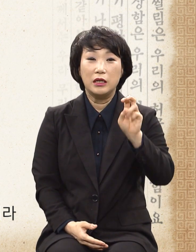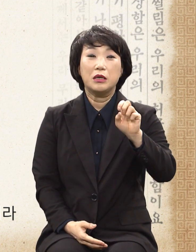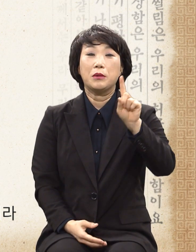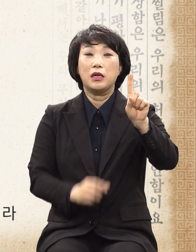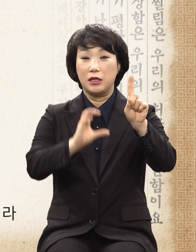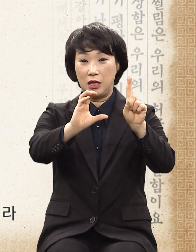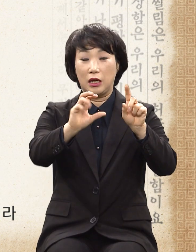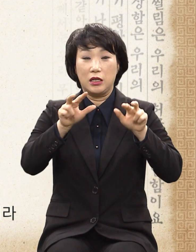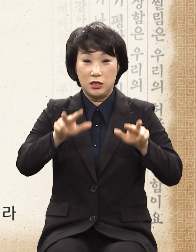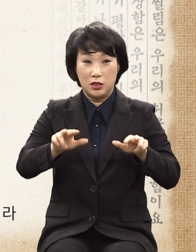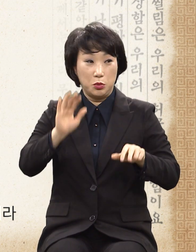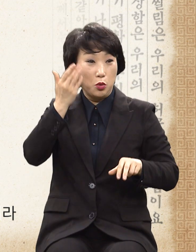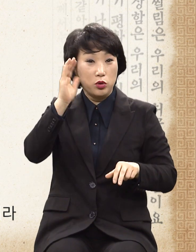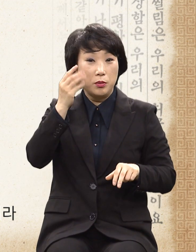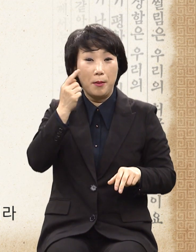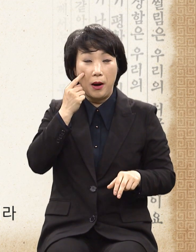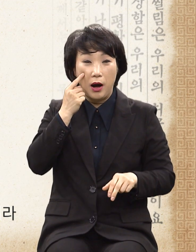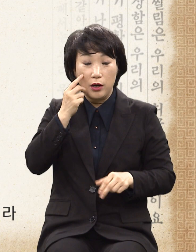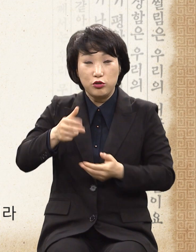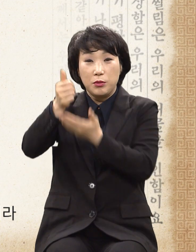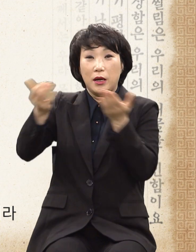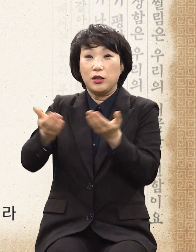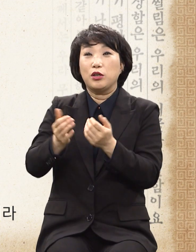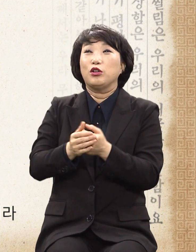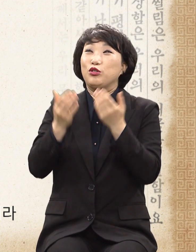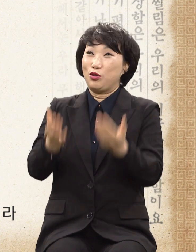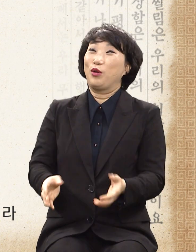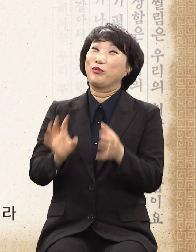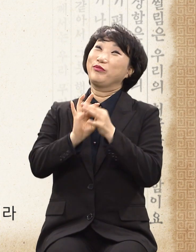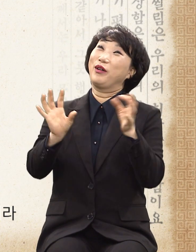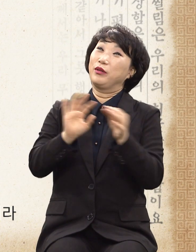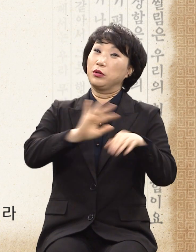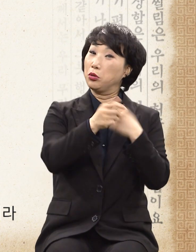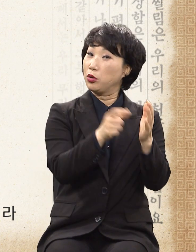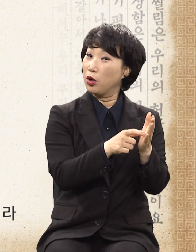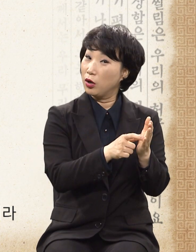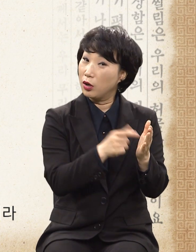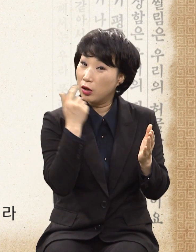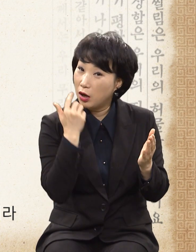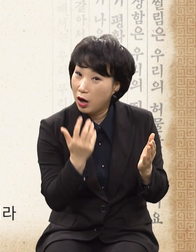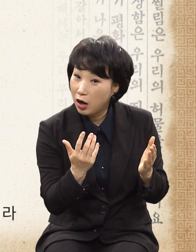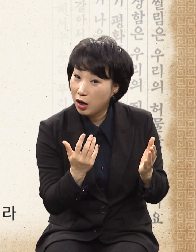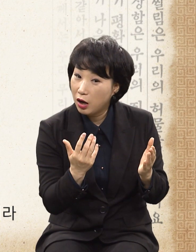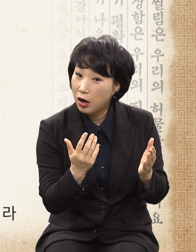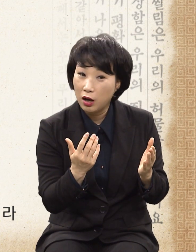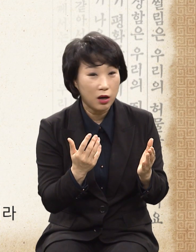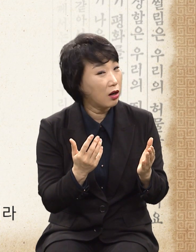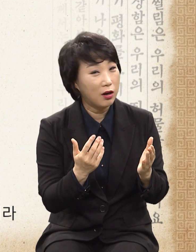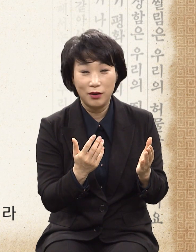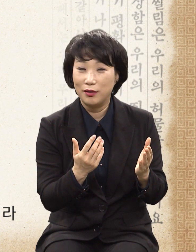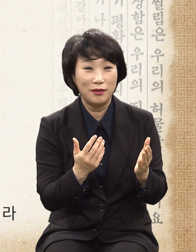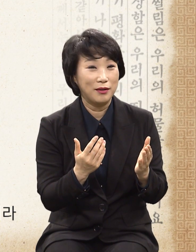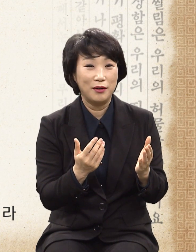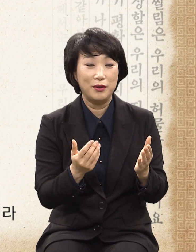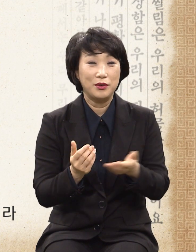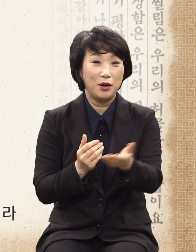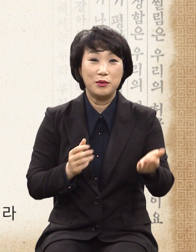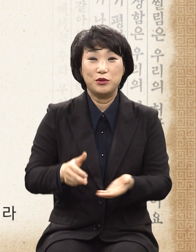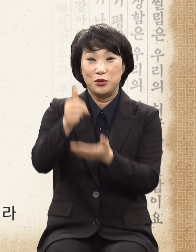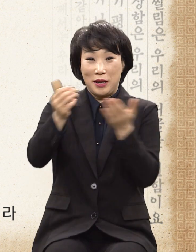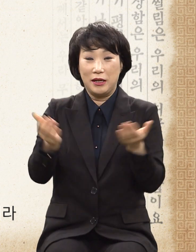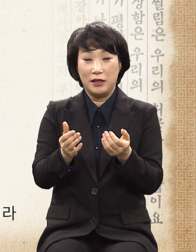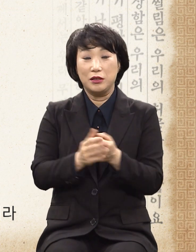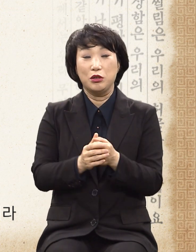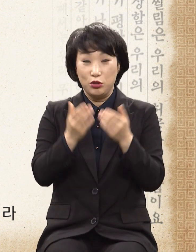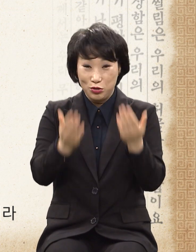21세기 와서는 쉬어도 된다고 성경에 어디 써 있어? 응? 쉬어도 된다고 성경에 어디 써